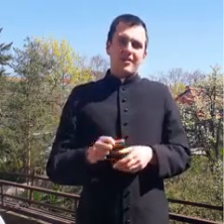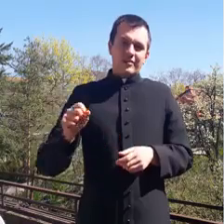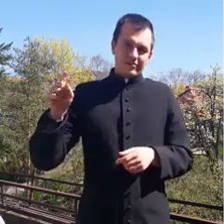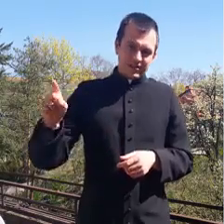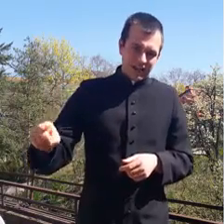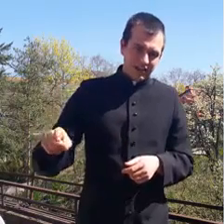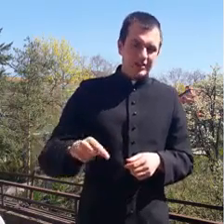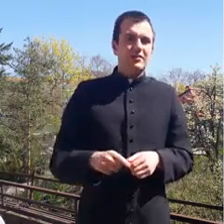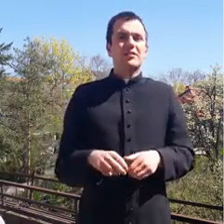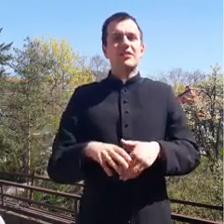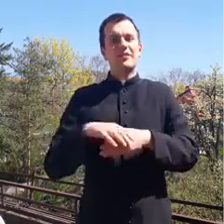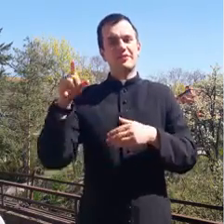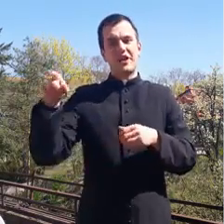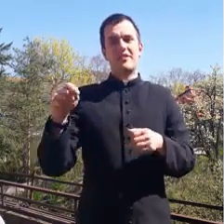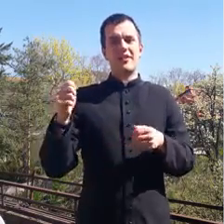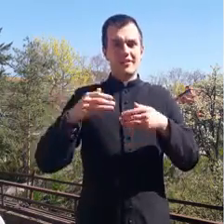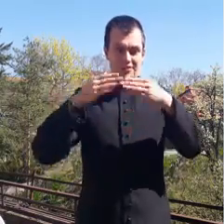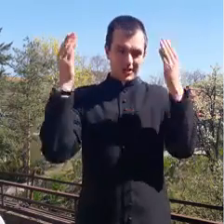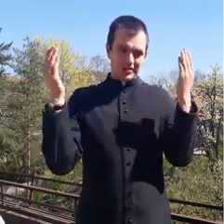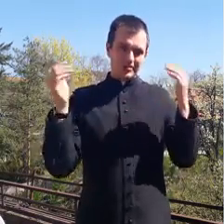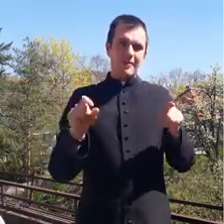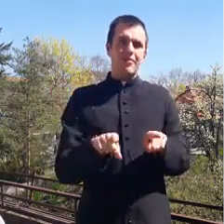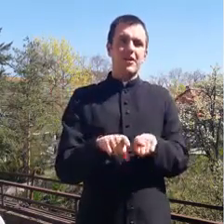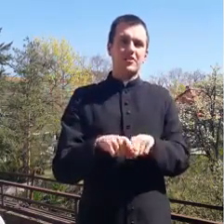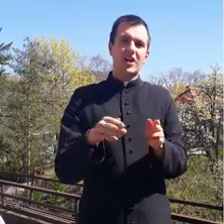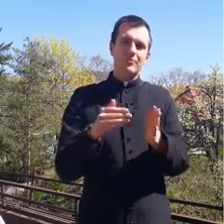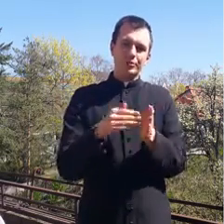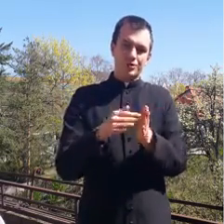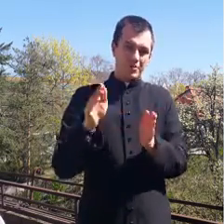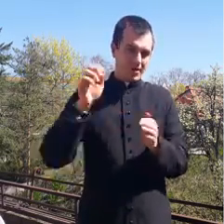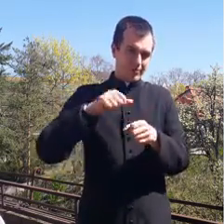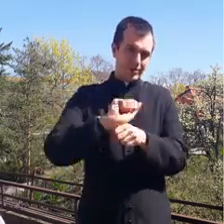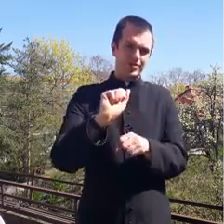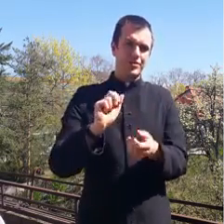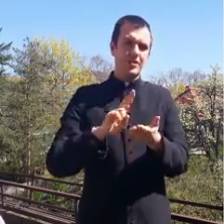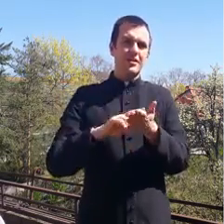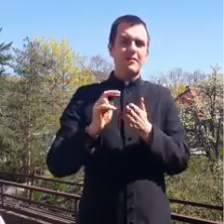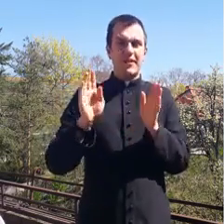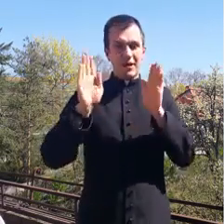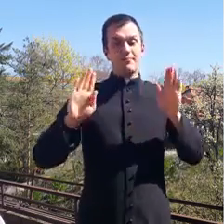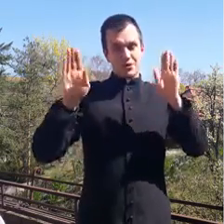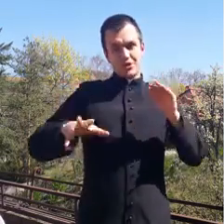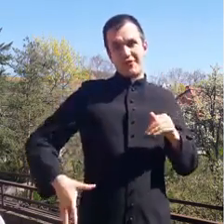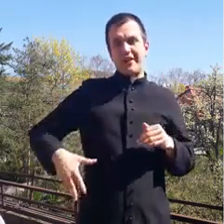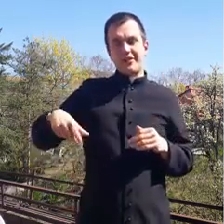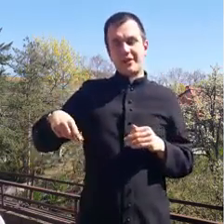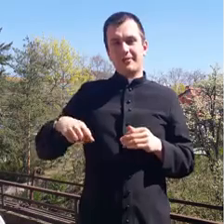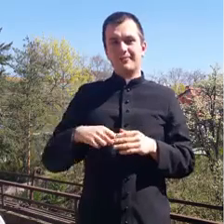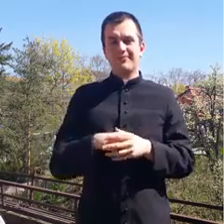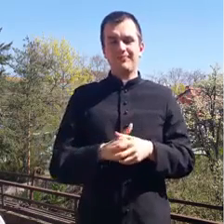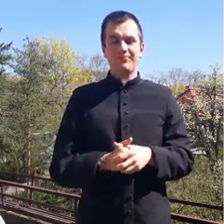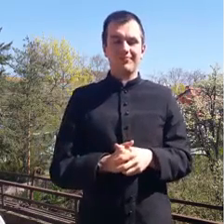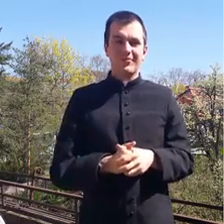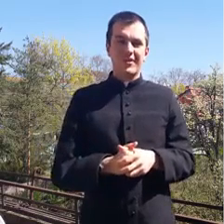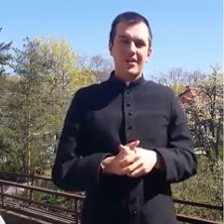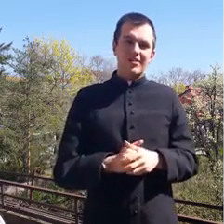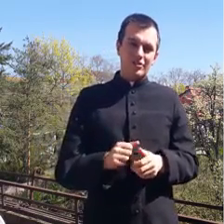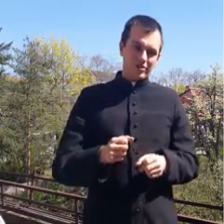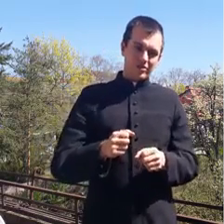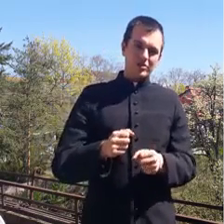jak wtedy ten dzień tak samo trzeba być na mszy świętej to jest